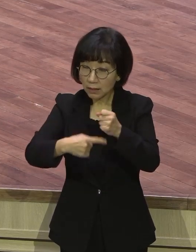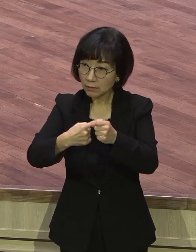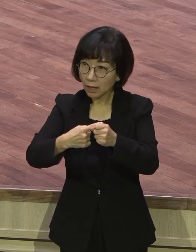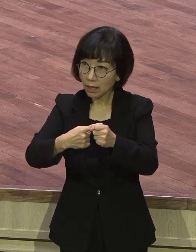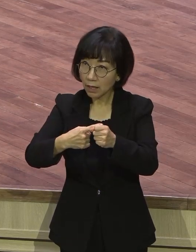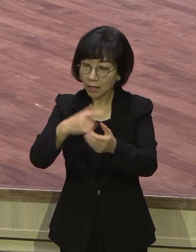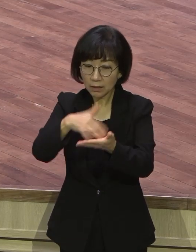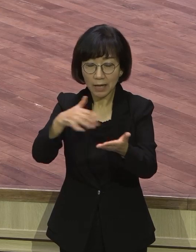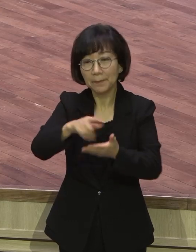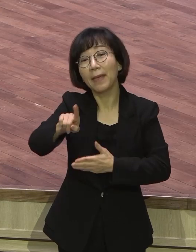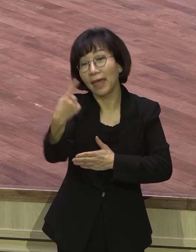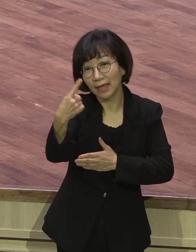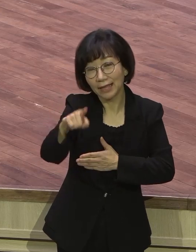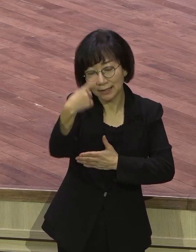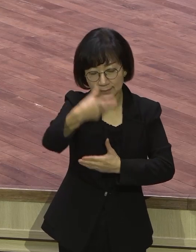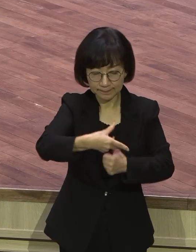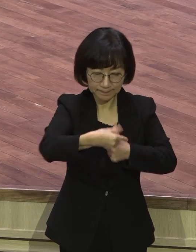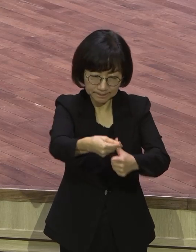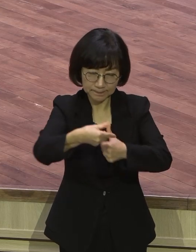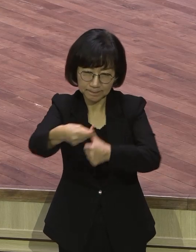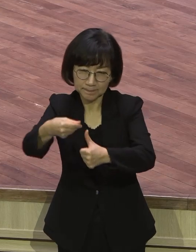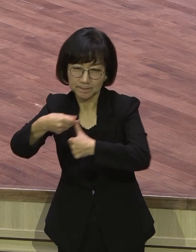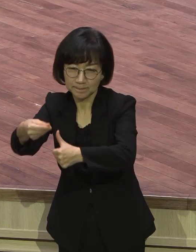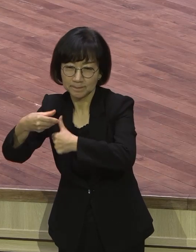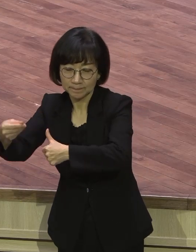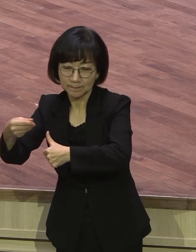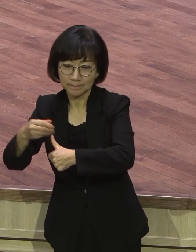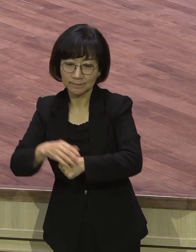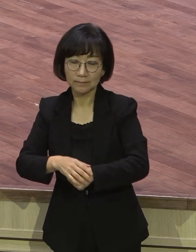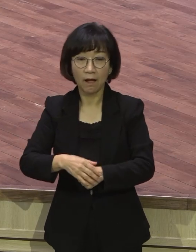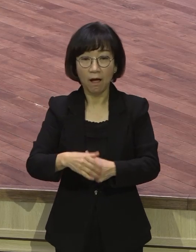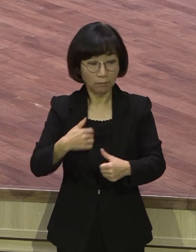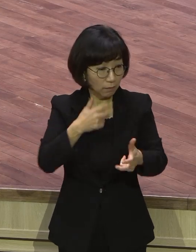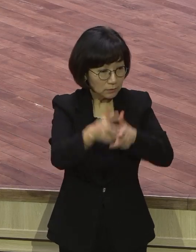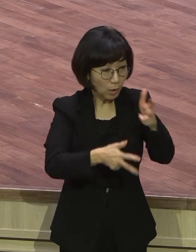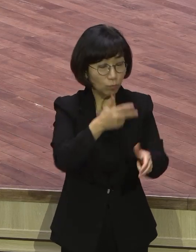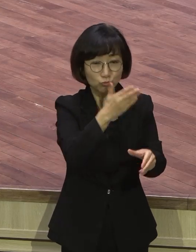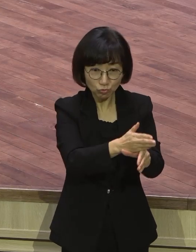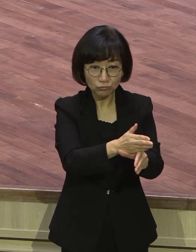그러니까 1년에 1년에 100개 1년에 1주에 2분씩 사업하면서